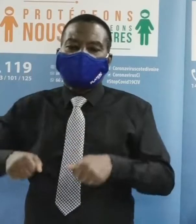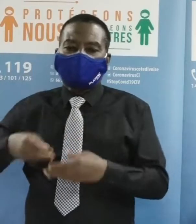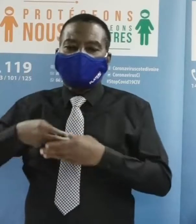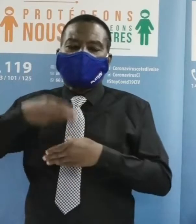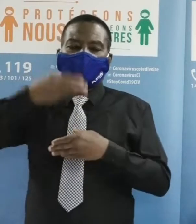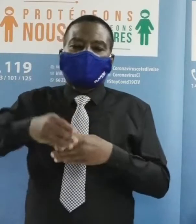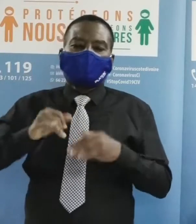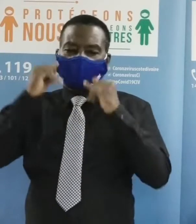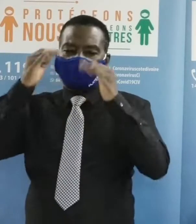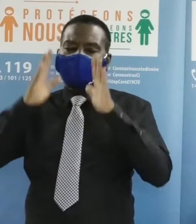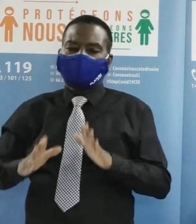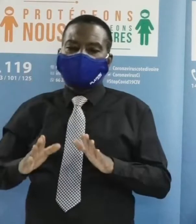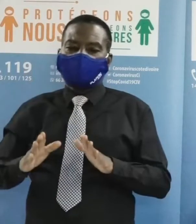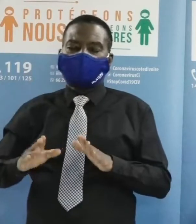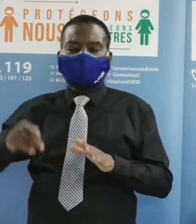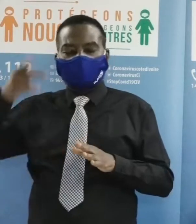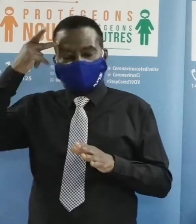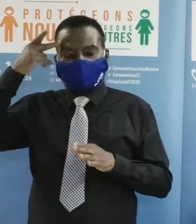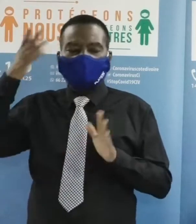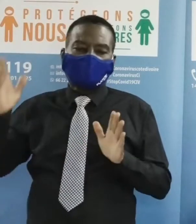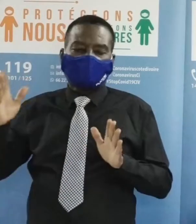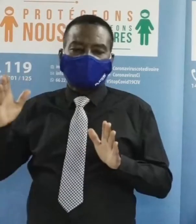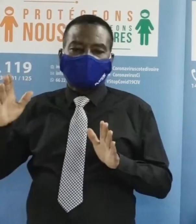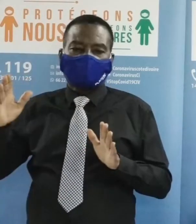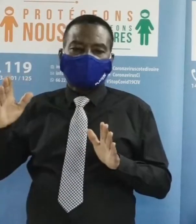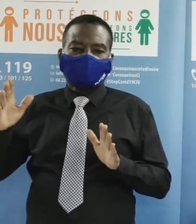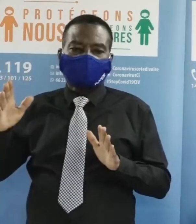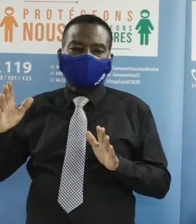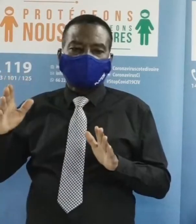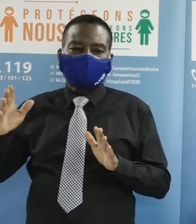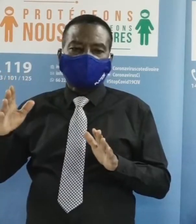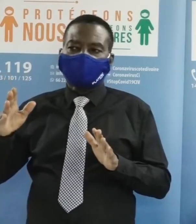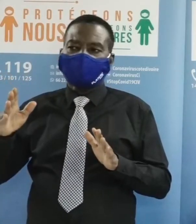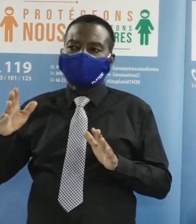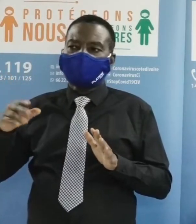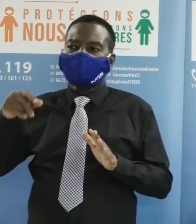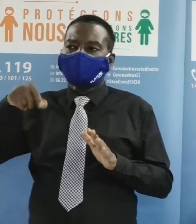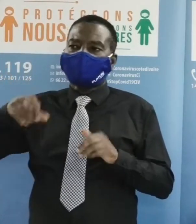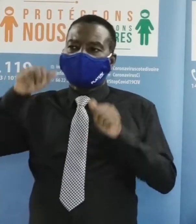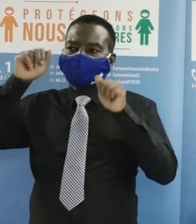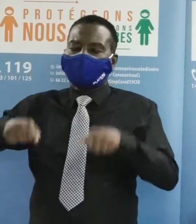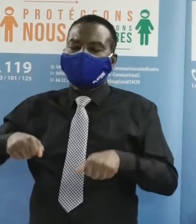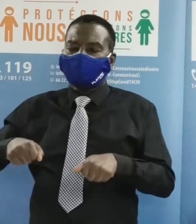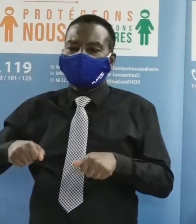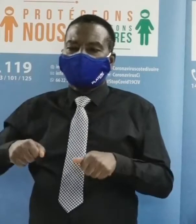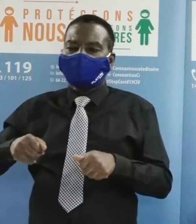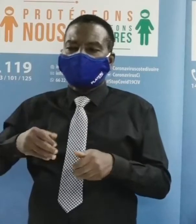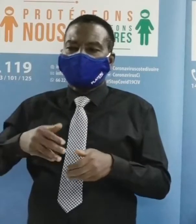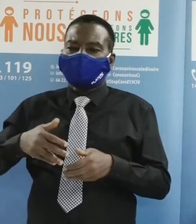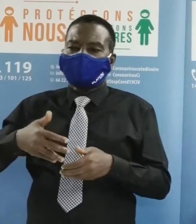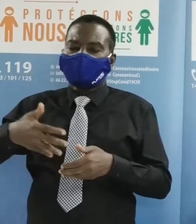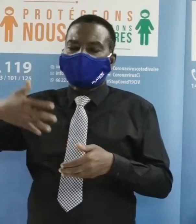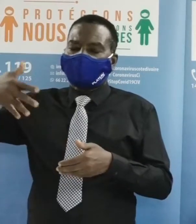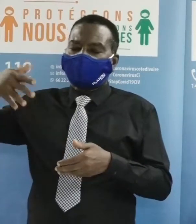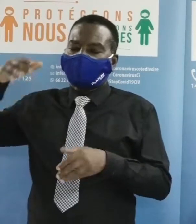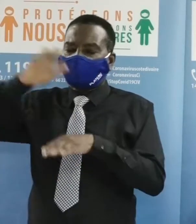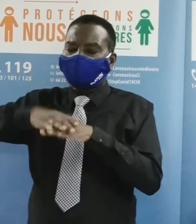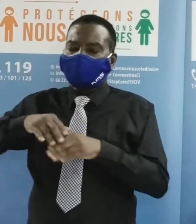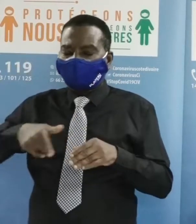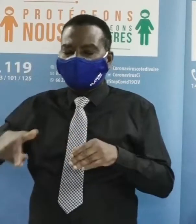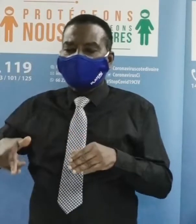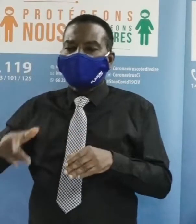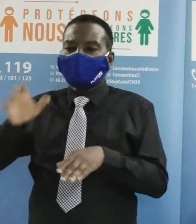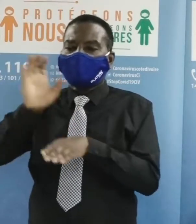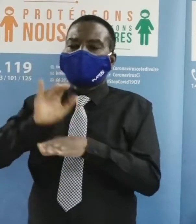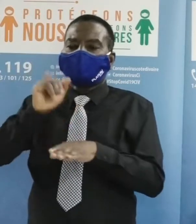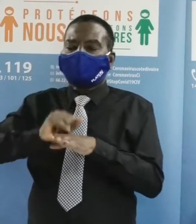si d'aventuré même imaginons l'improbable qu' on puisse s'enrichir sur sa savait que la